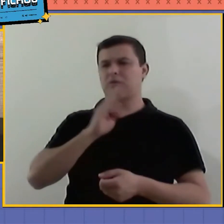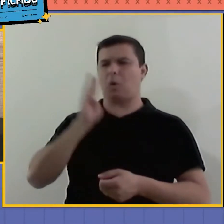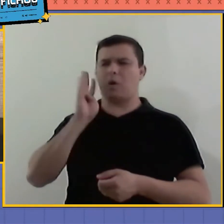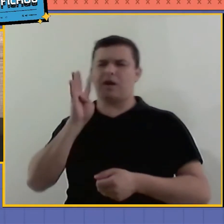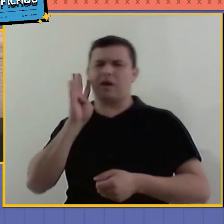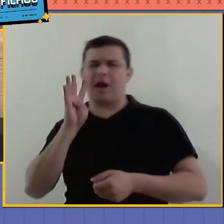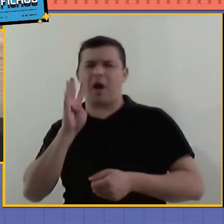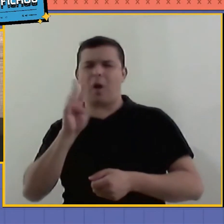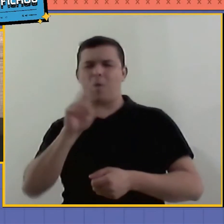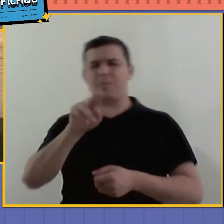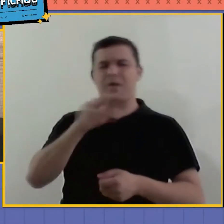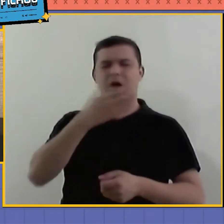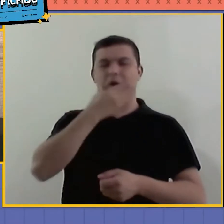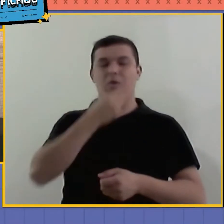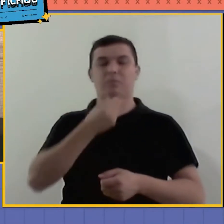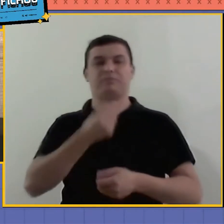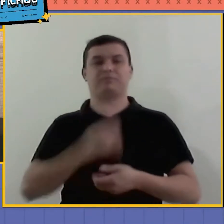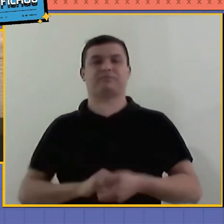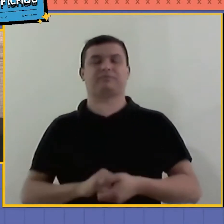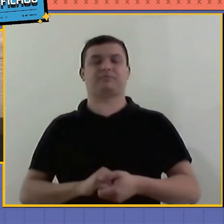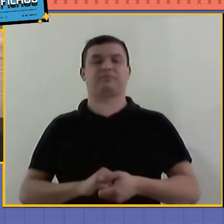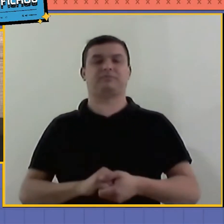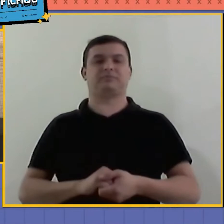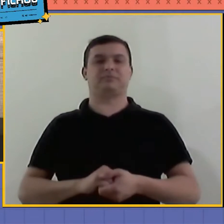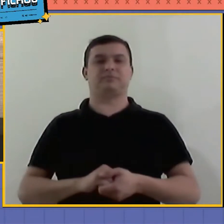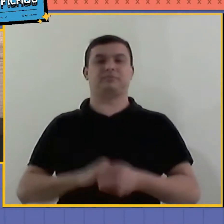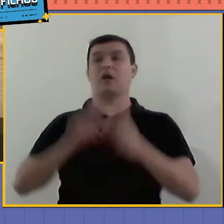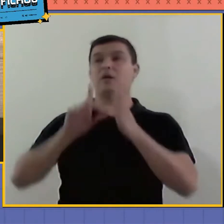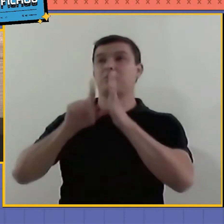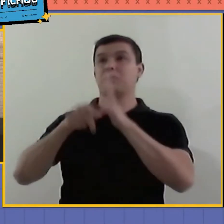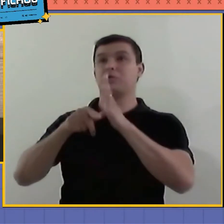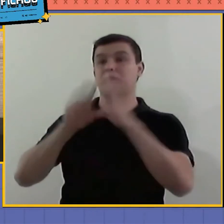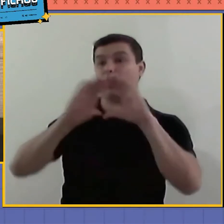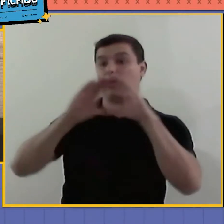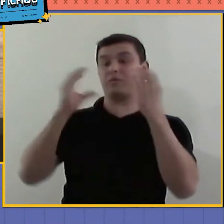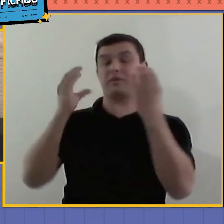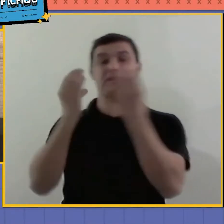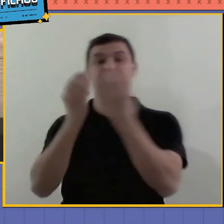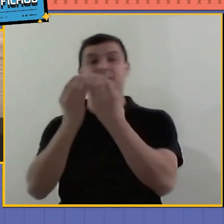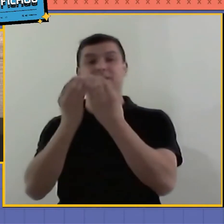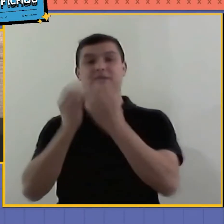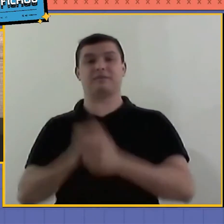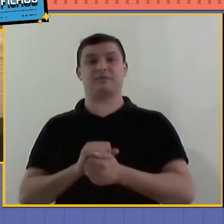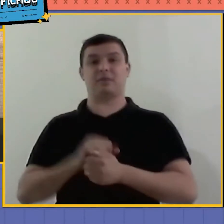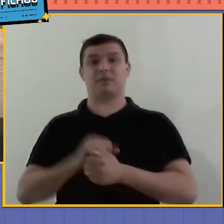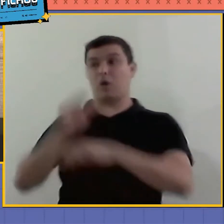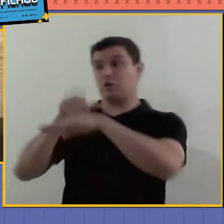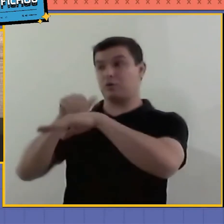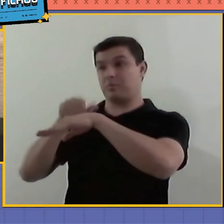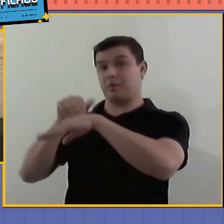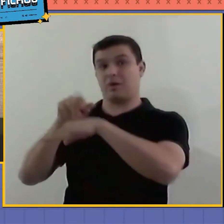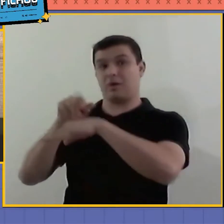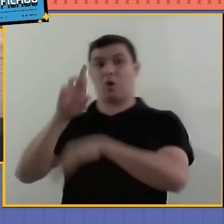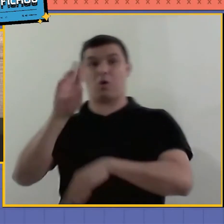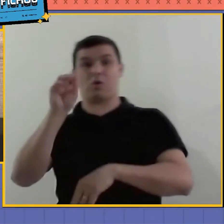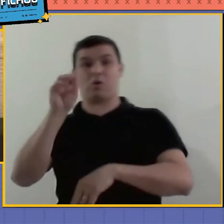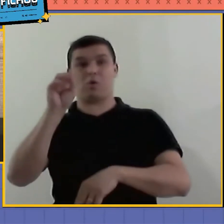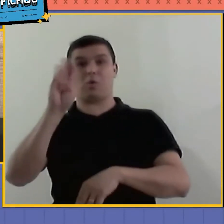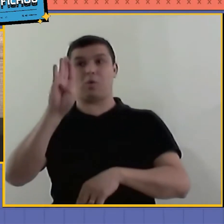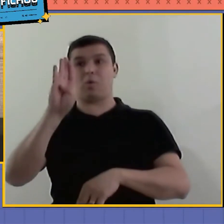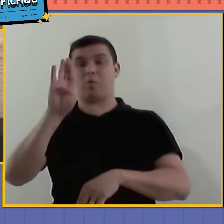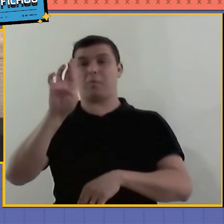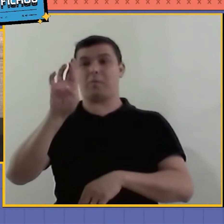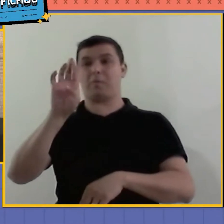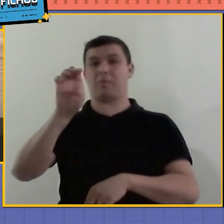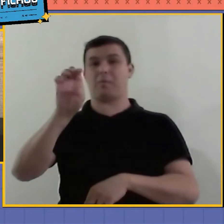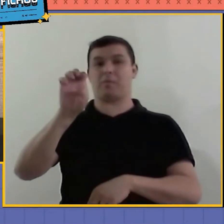dele e aí depois numa conferência eu chamei o grande o Roberto para ir comer um